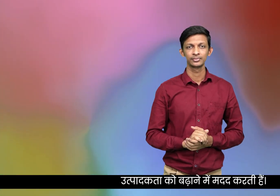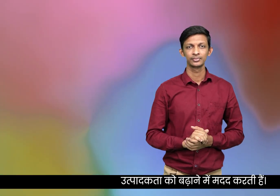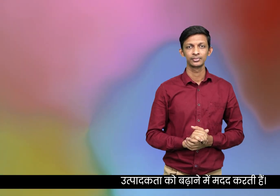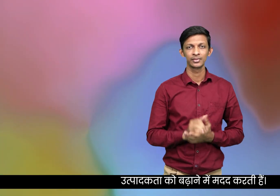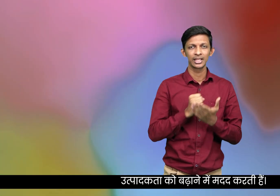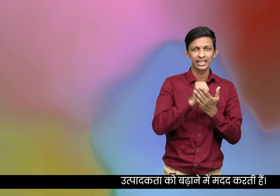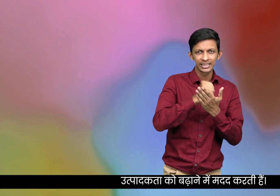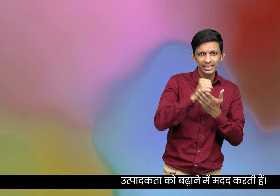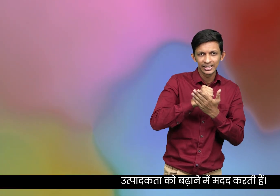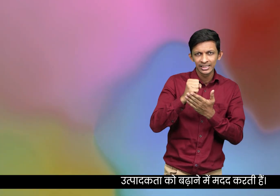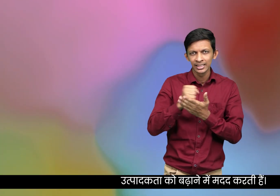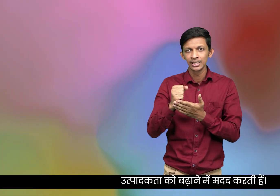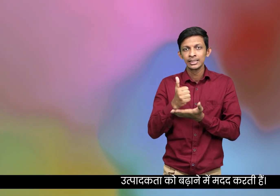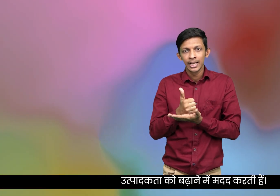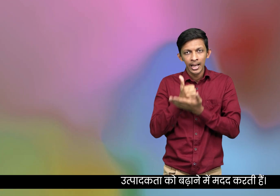उत्पादकता को बढ़ाने में मदद करती है।